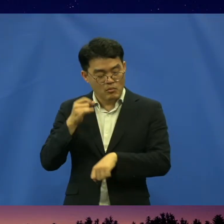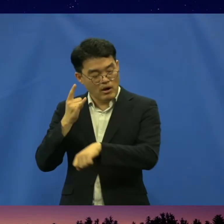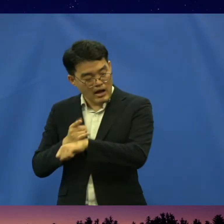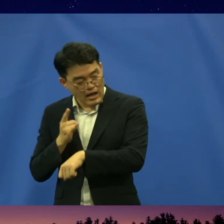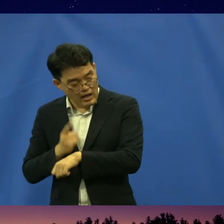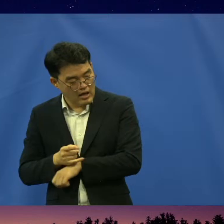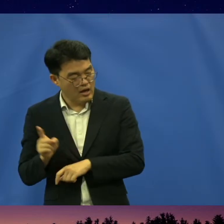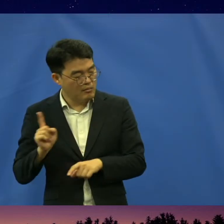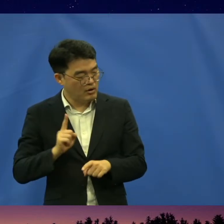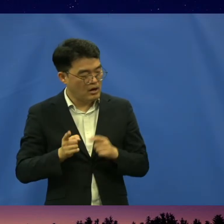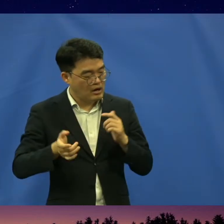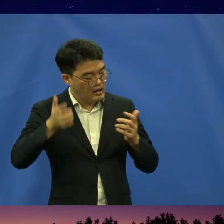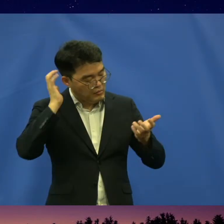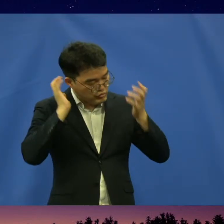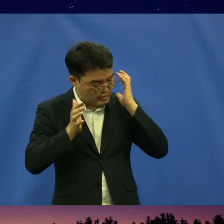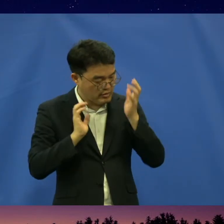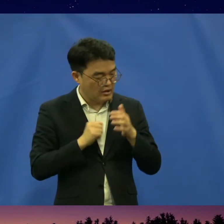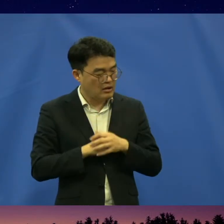그러고,